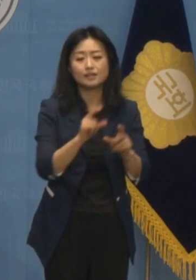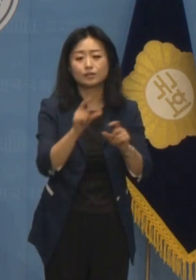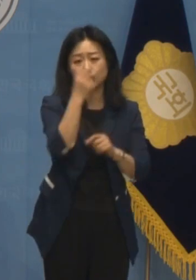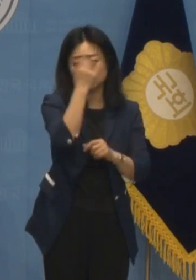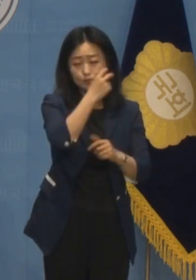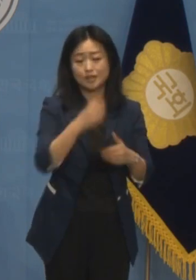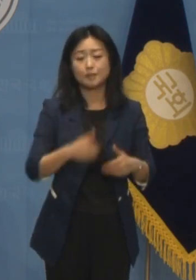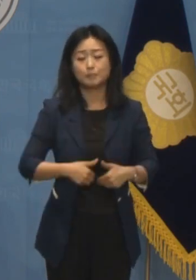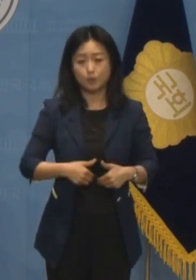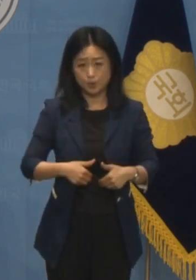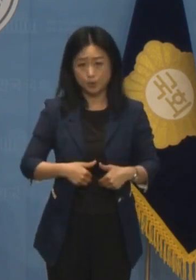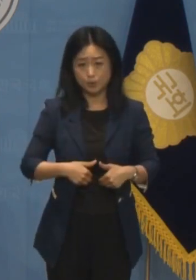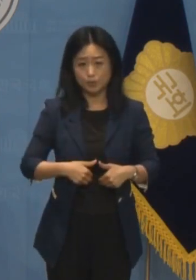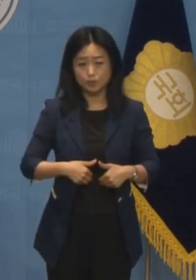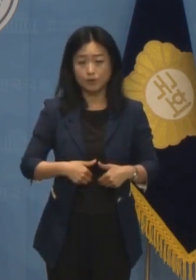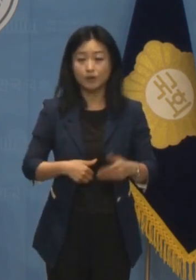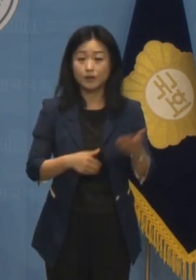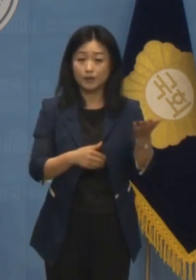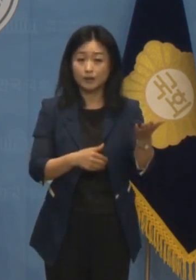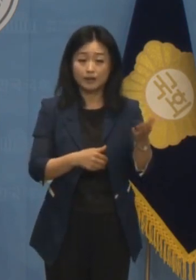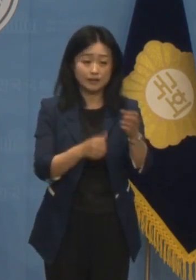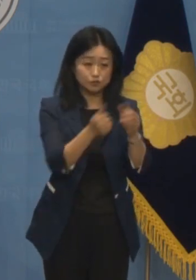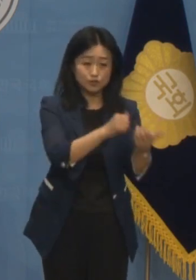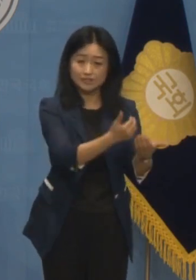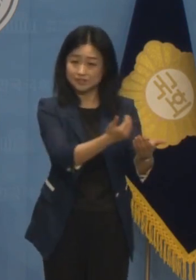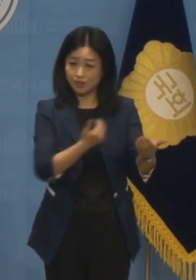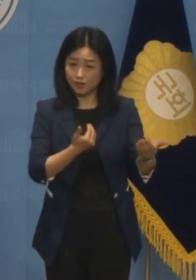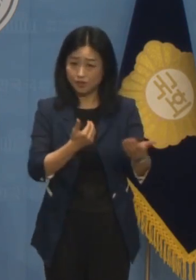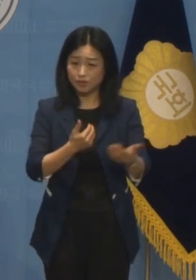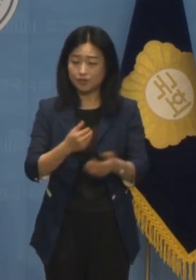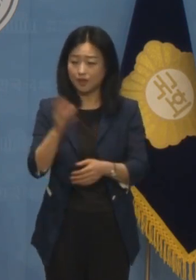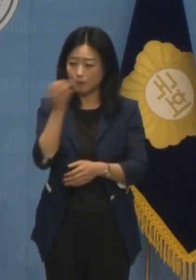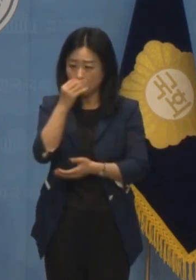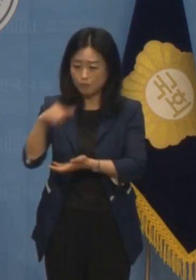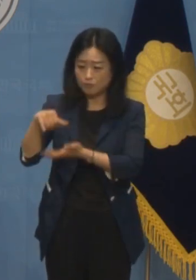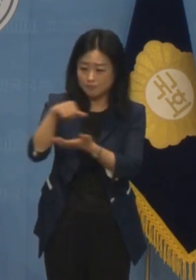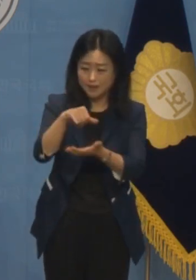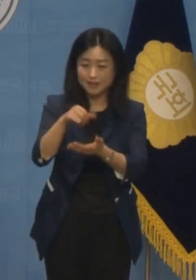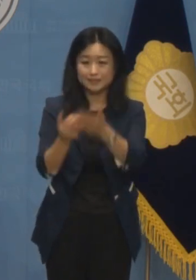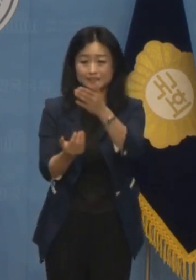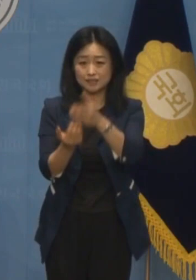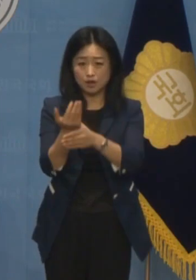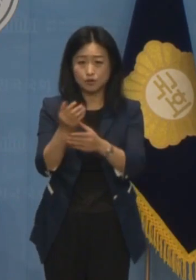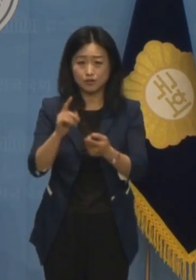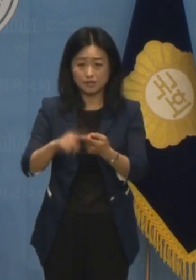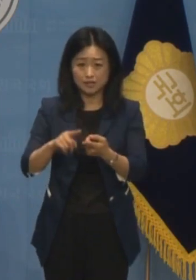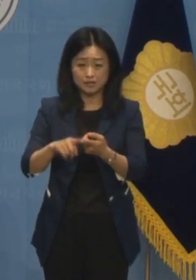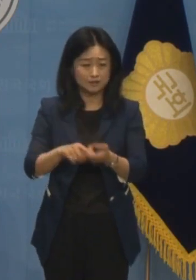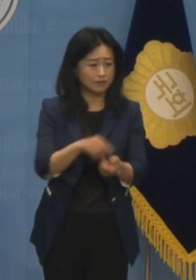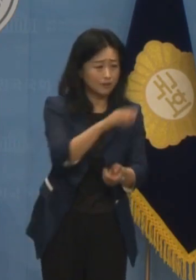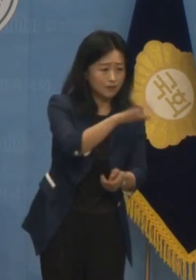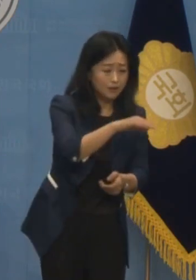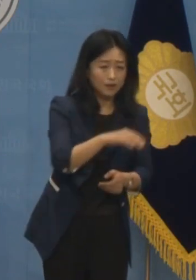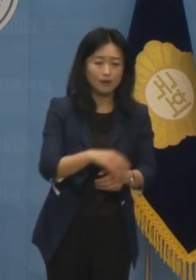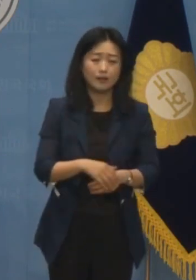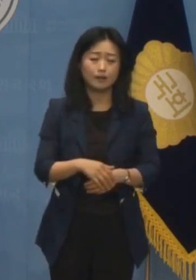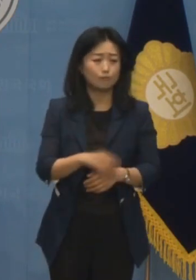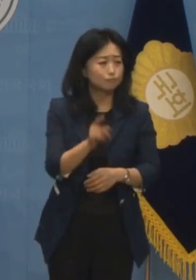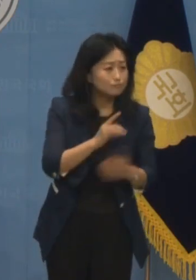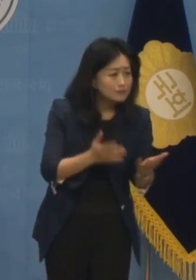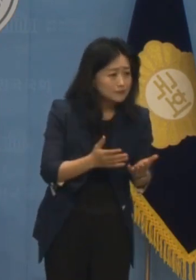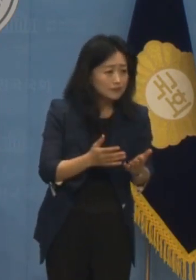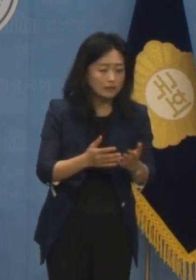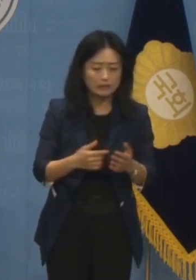봐야겠으 고는 사망전에 명품백 사건 관련하여 주변 지인들에게 양심에